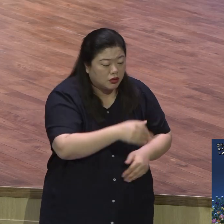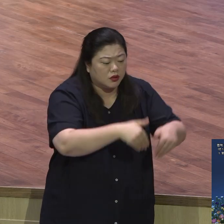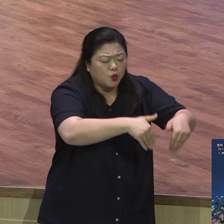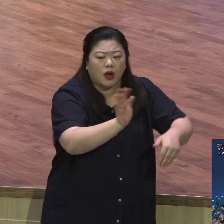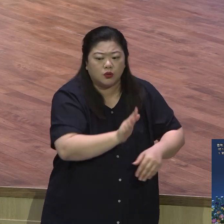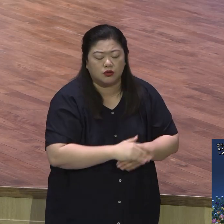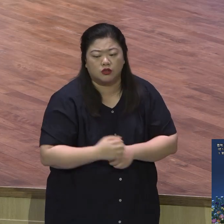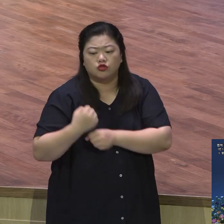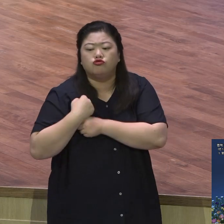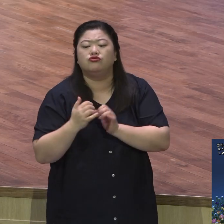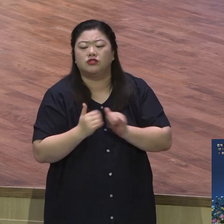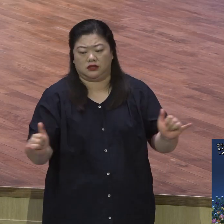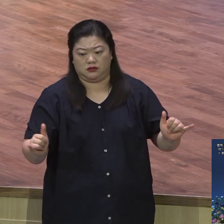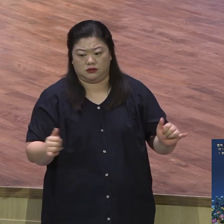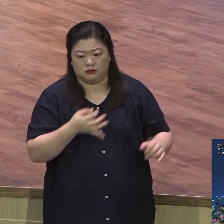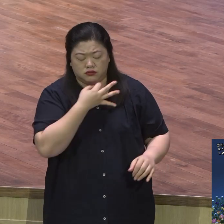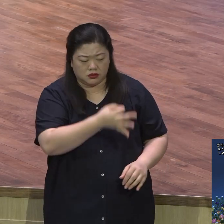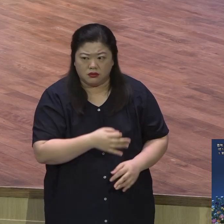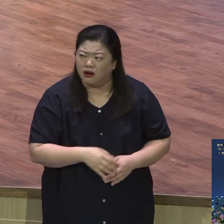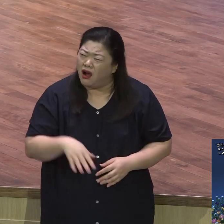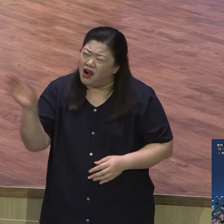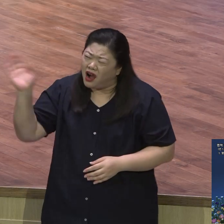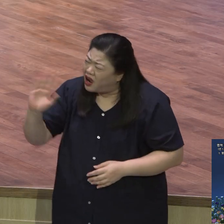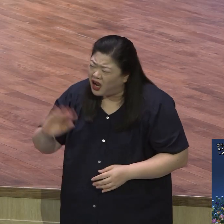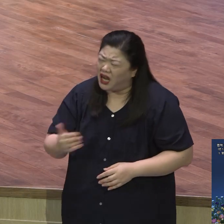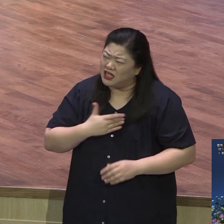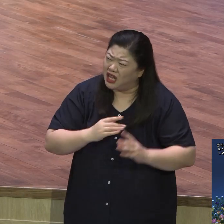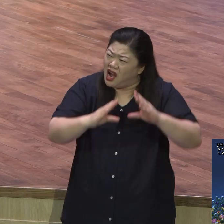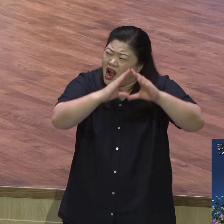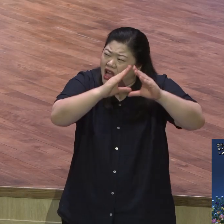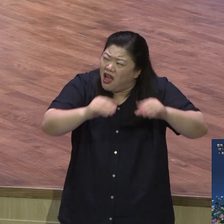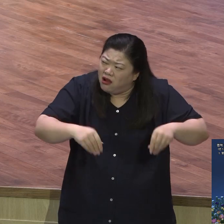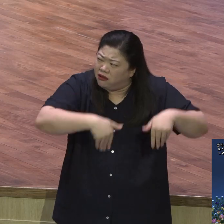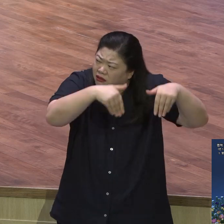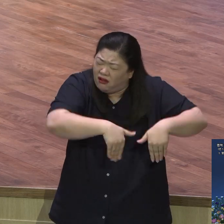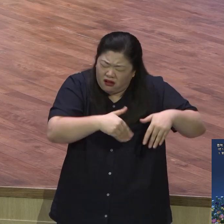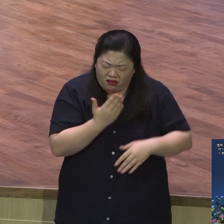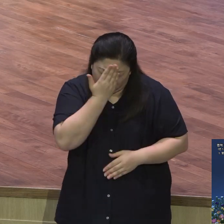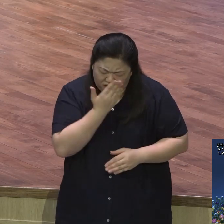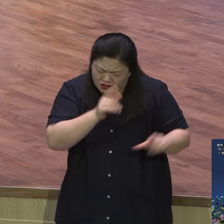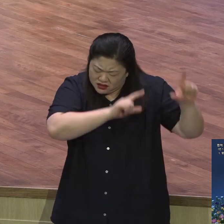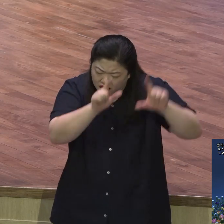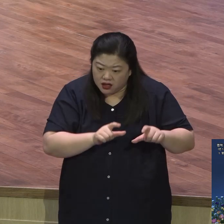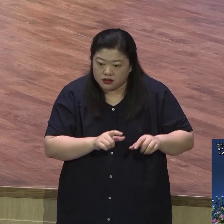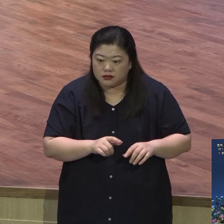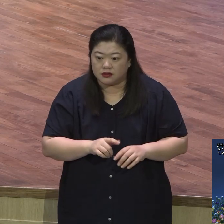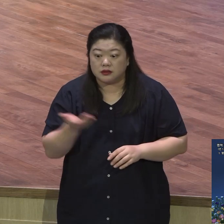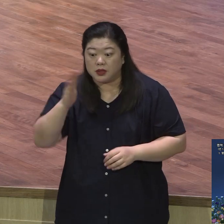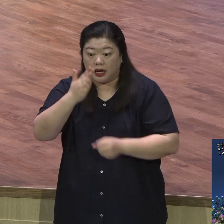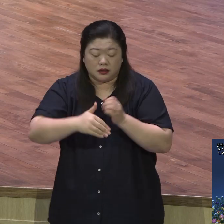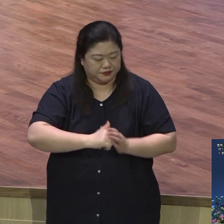아니에요. 우리가 볼 때는 그냥 노예생을 하다 그냥 나온 건데 하나님은 뭐라고 하느냐.